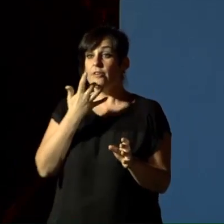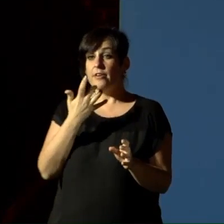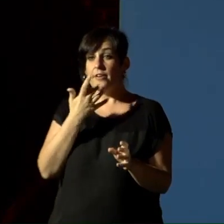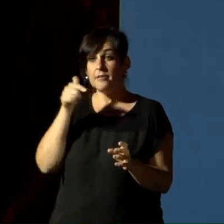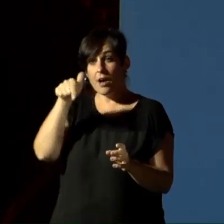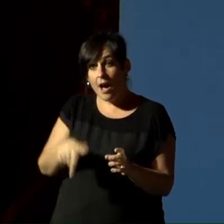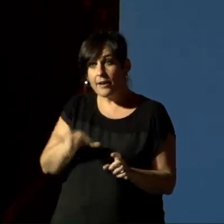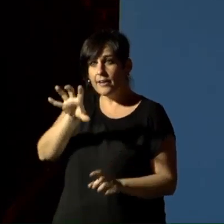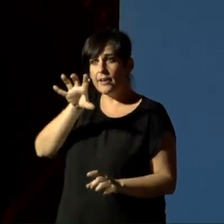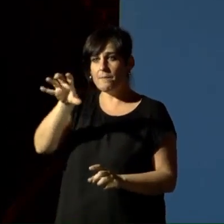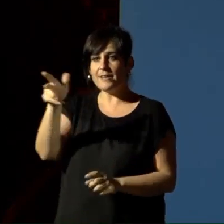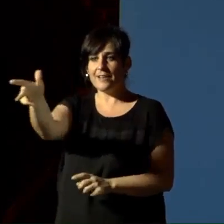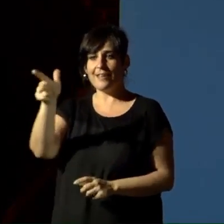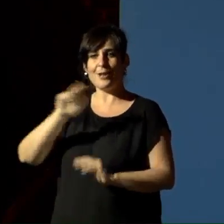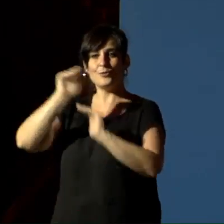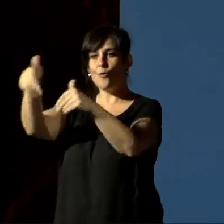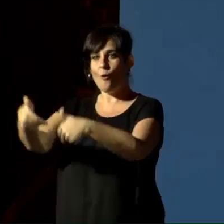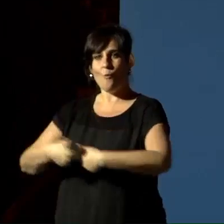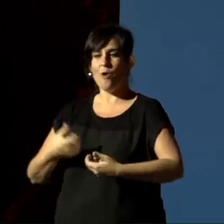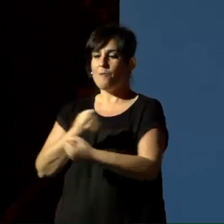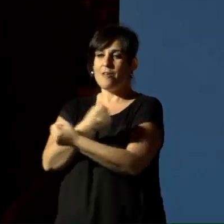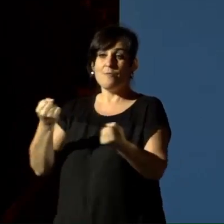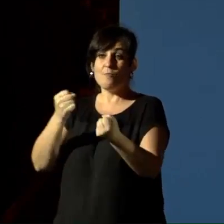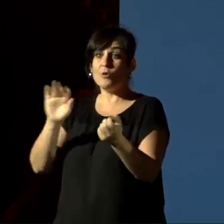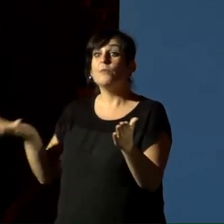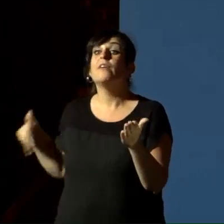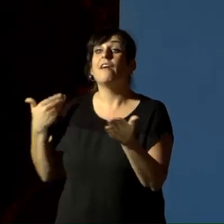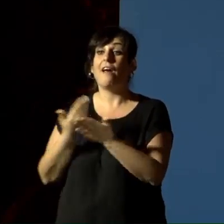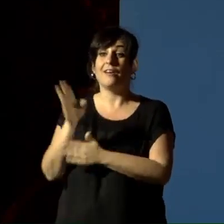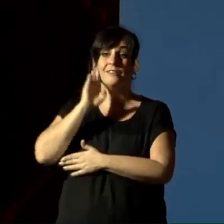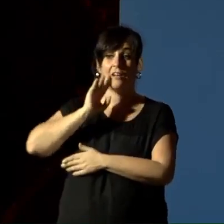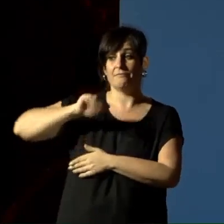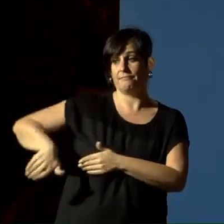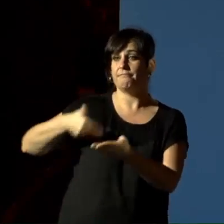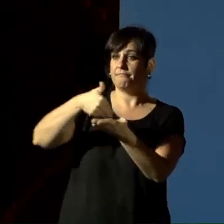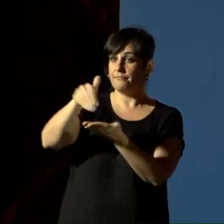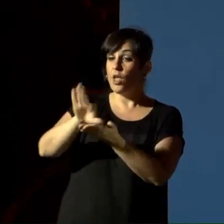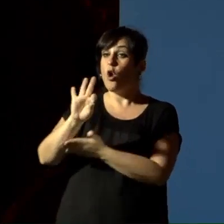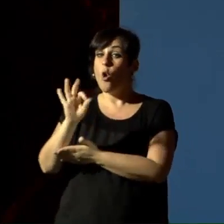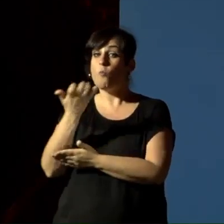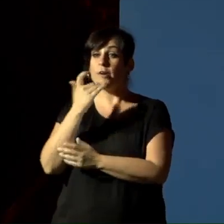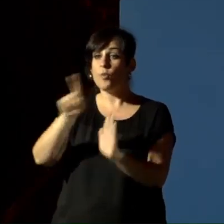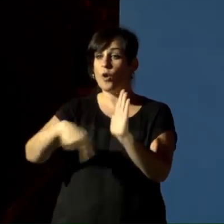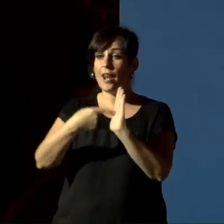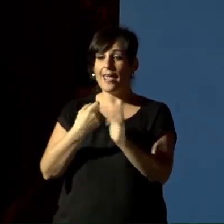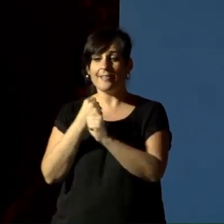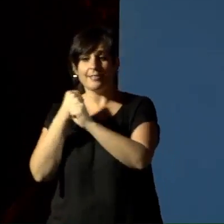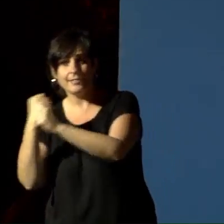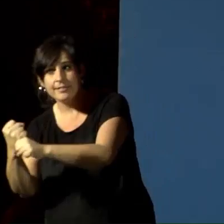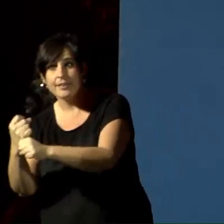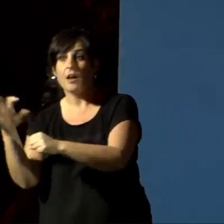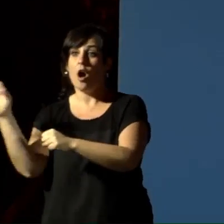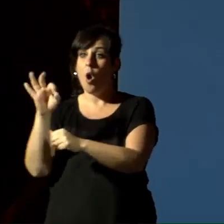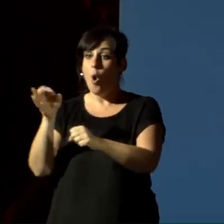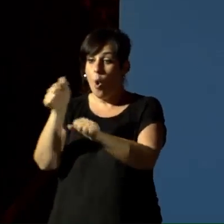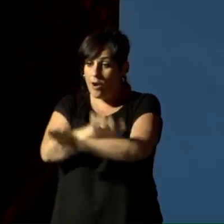transformación neste país nin recuperación de dereitos, non vai haber lei de dependencia, non vai haber axudas para que a xente teña capacidade para cuidar aos